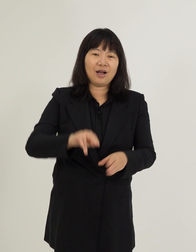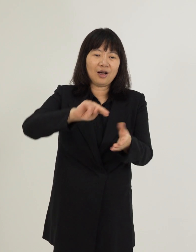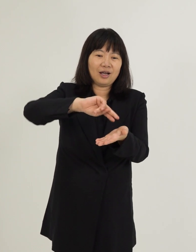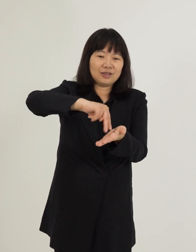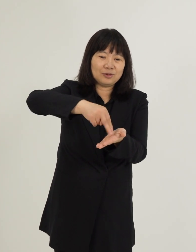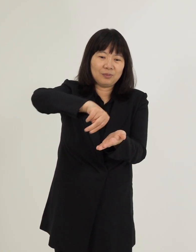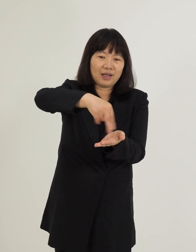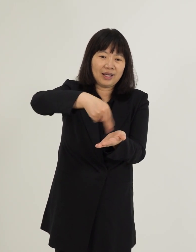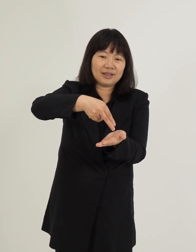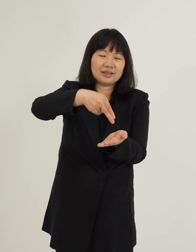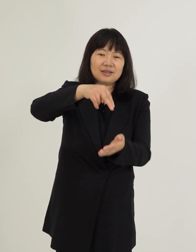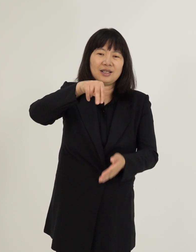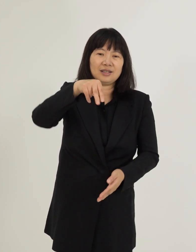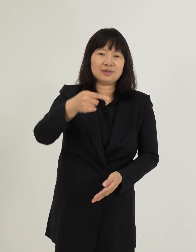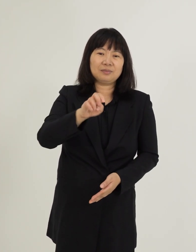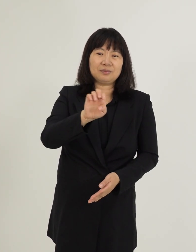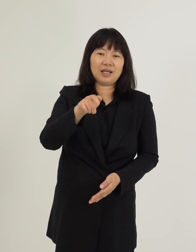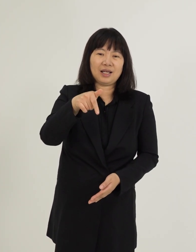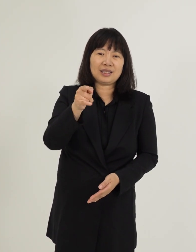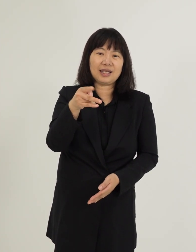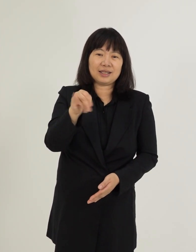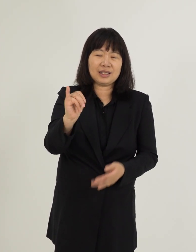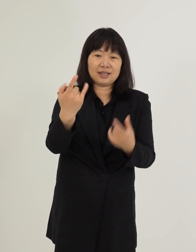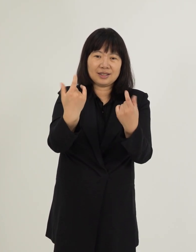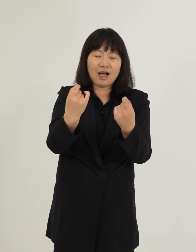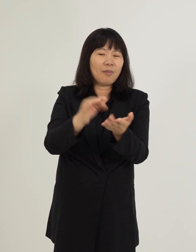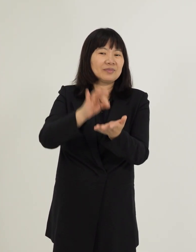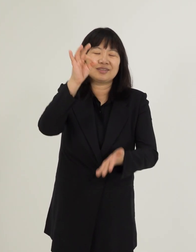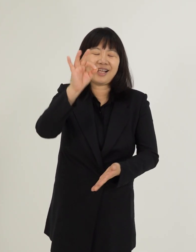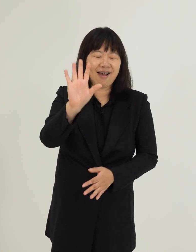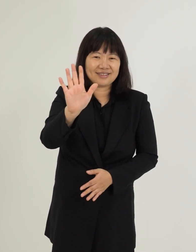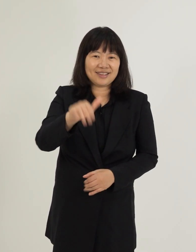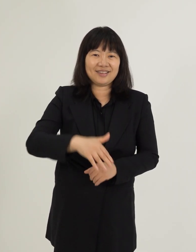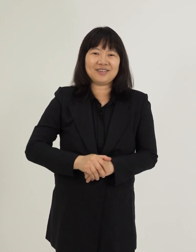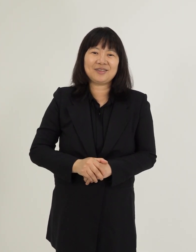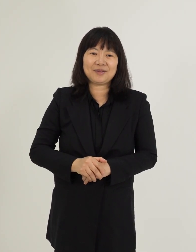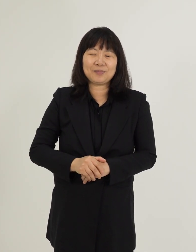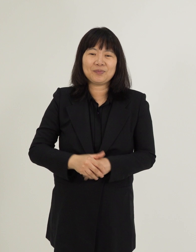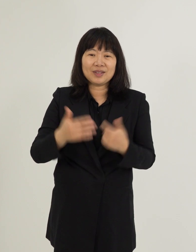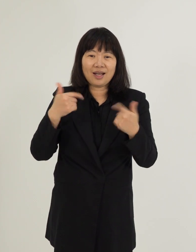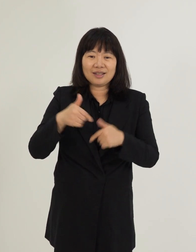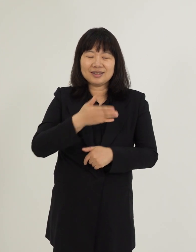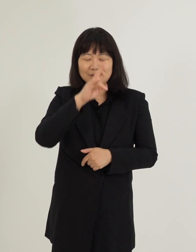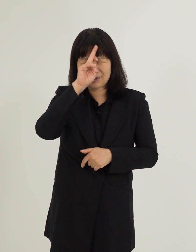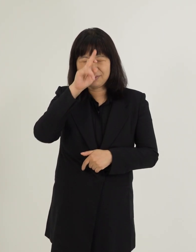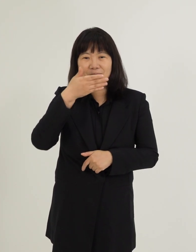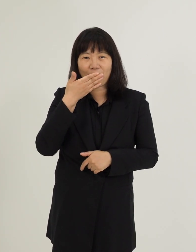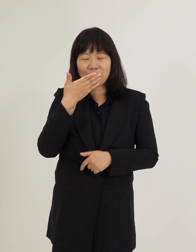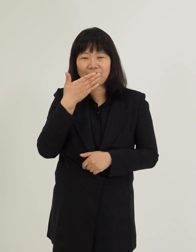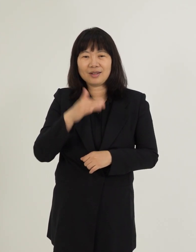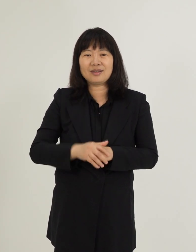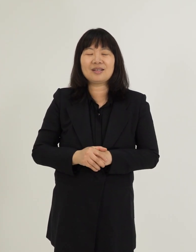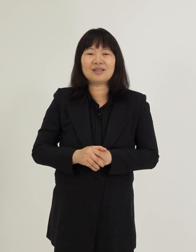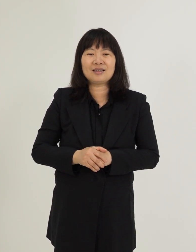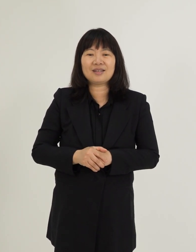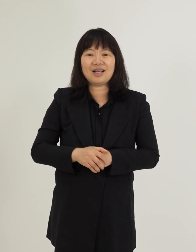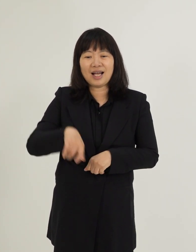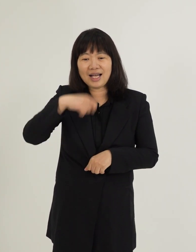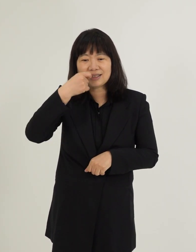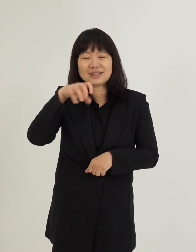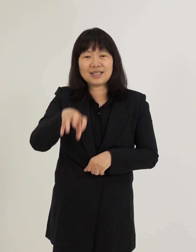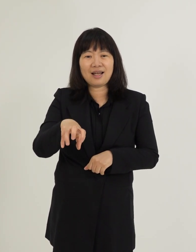같은 그렇게 비싸지 않은 늘 그들이 점심을 먹는 그런